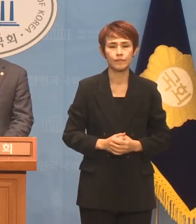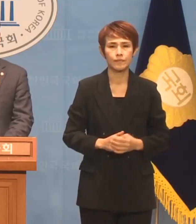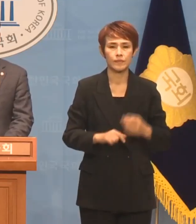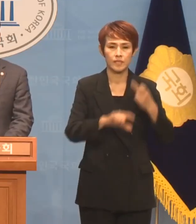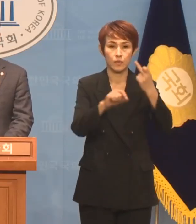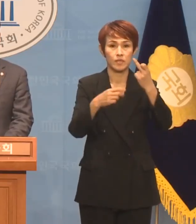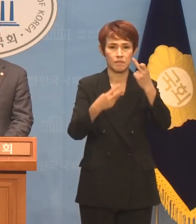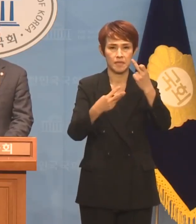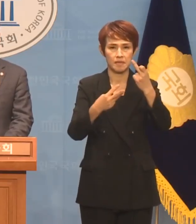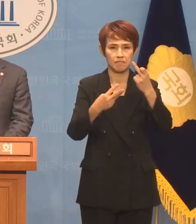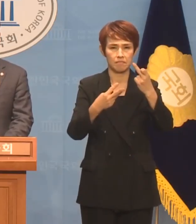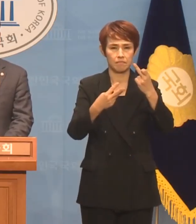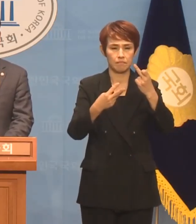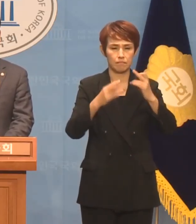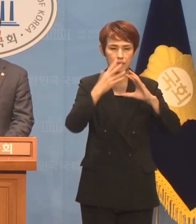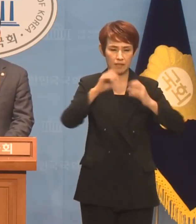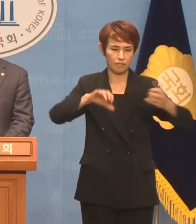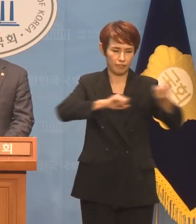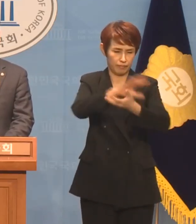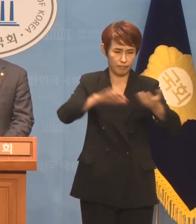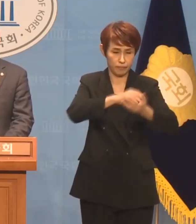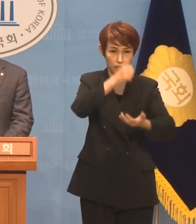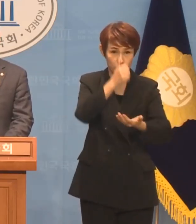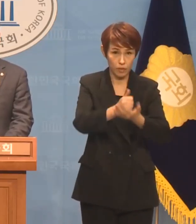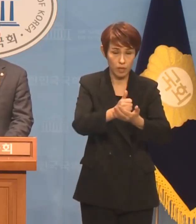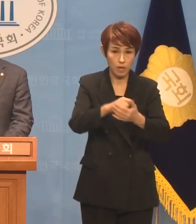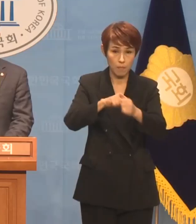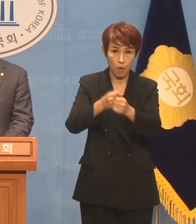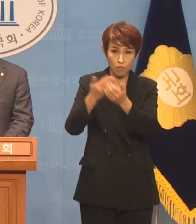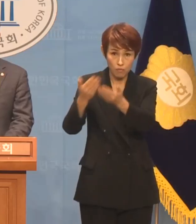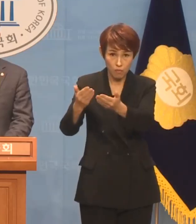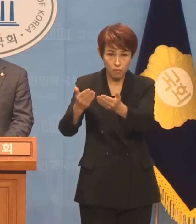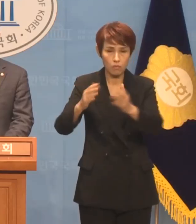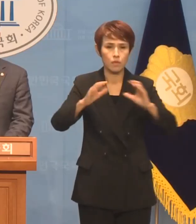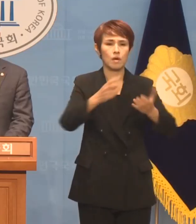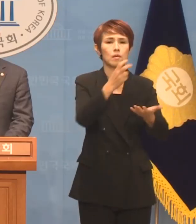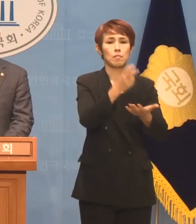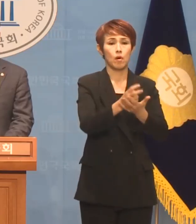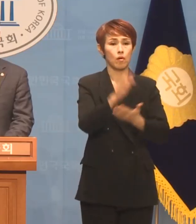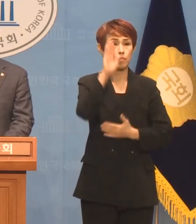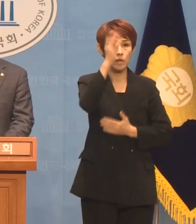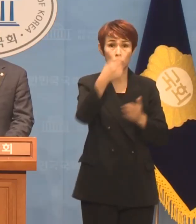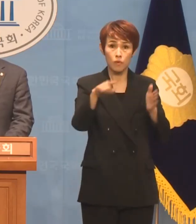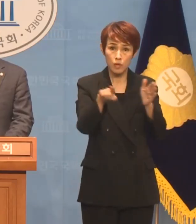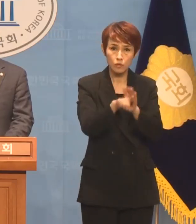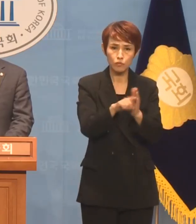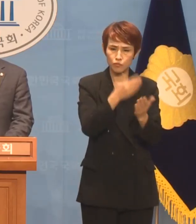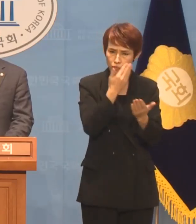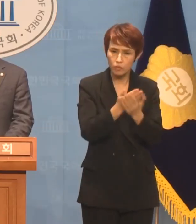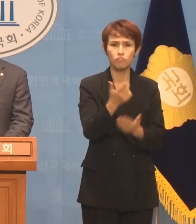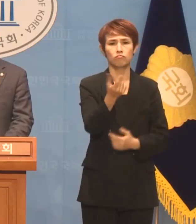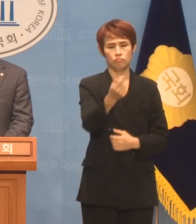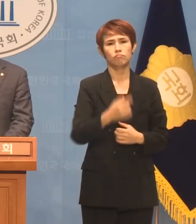12.3 내란 세력을 엄벌하는 것이 헌법과 법률, 국가의 미래를 지키는 유일한